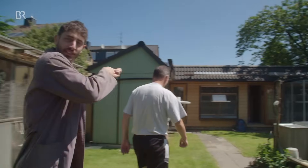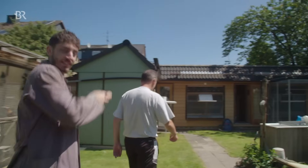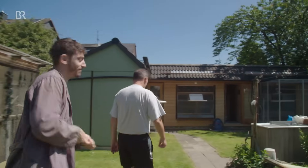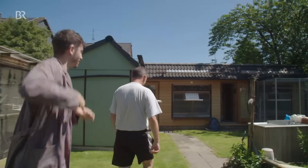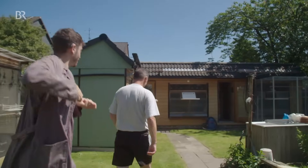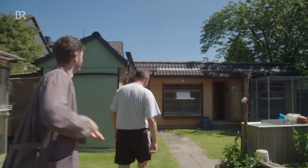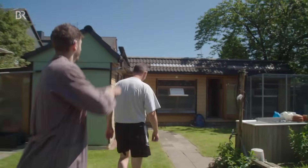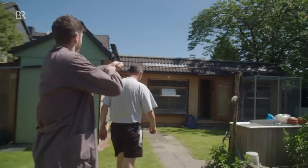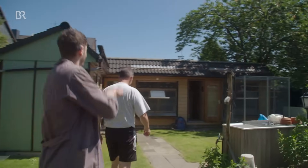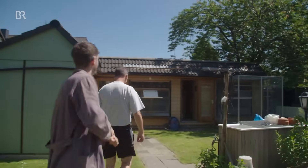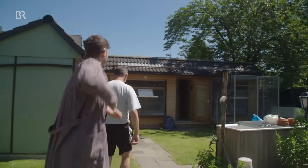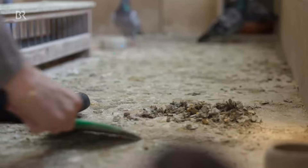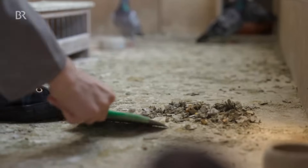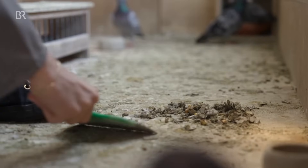Putzen, putzen.